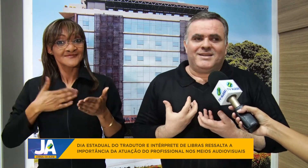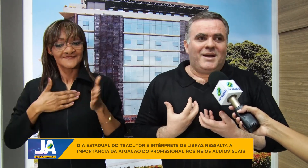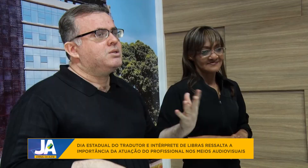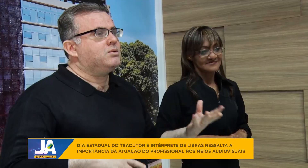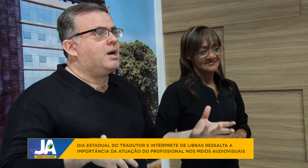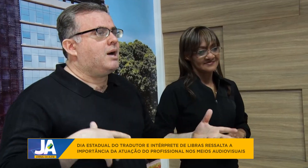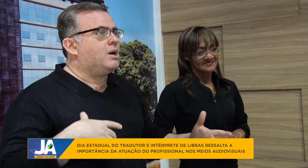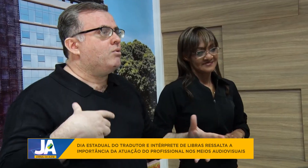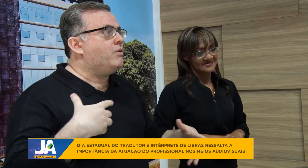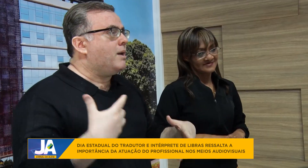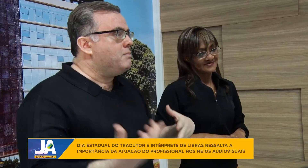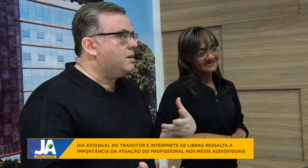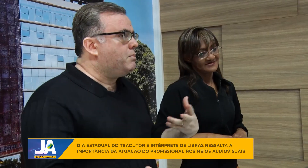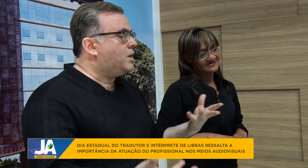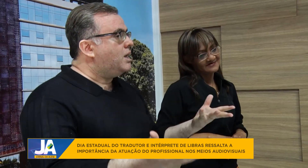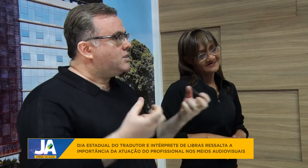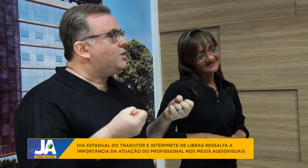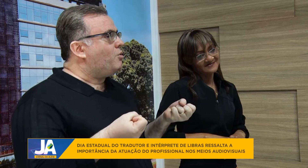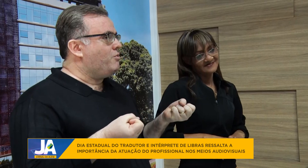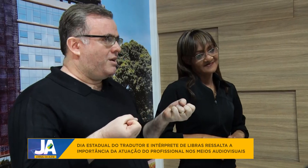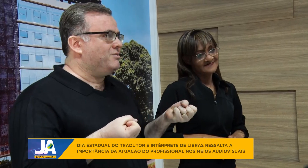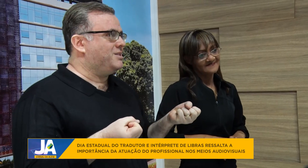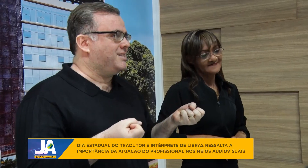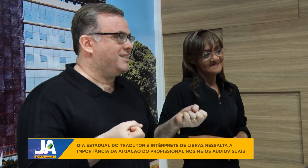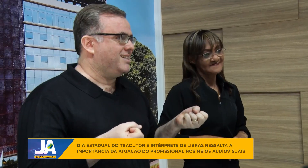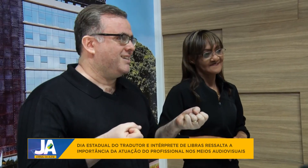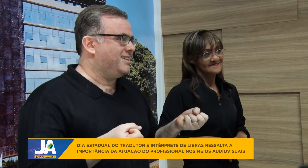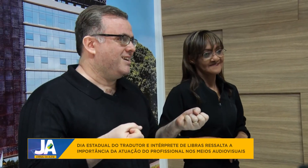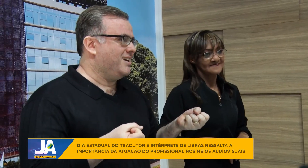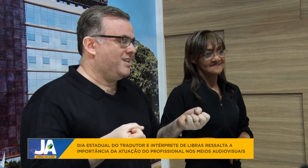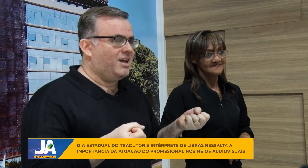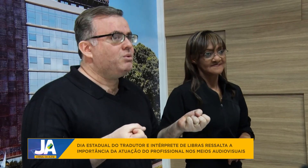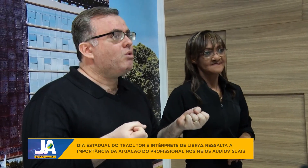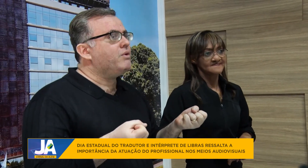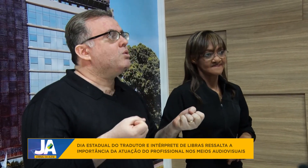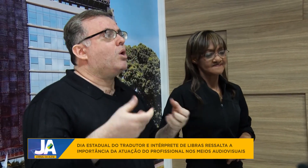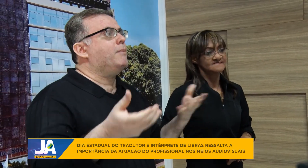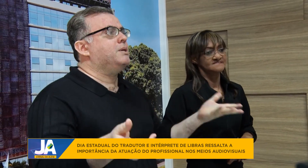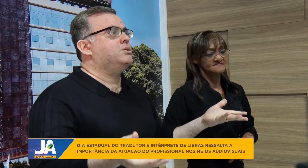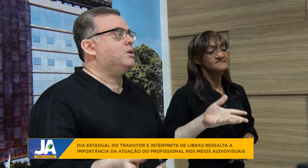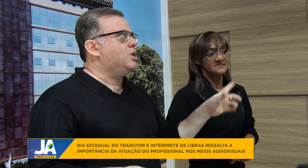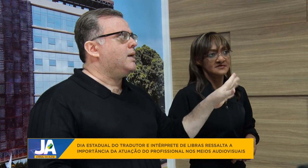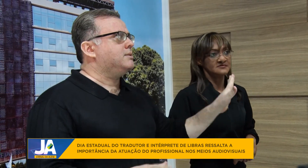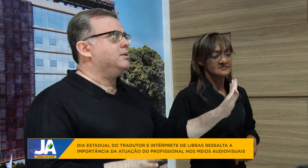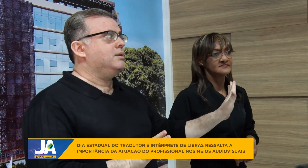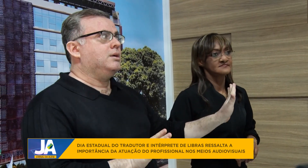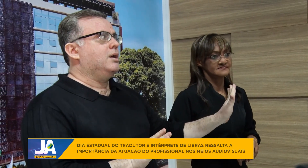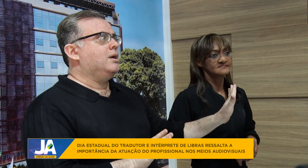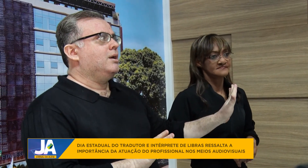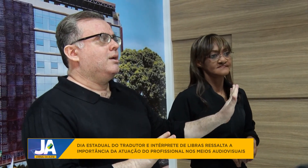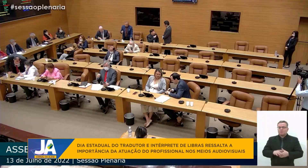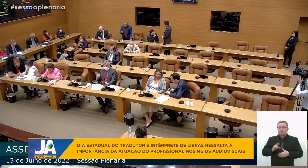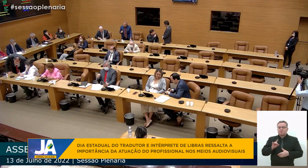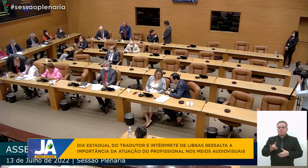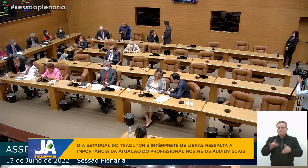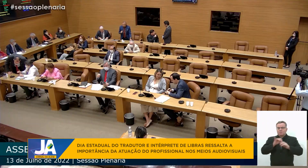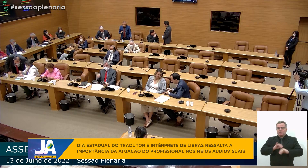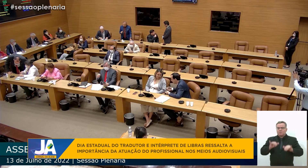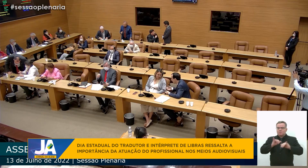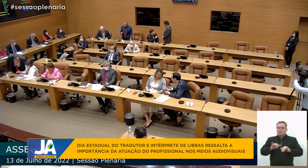identidade. Celebrado em 26 de julho, o Dia Estadual do Tradutor e Intérprete de Libras